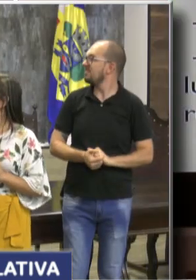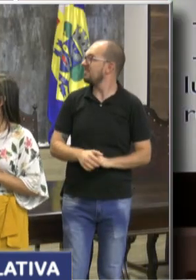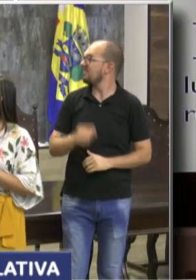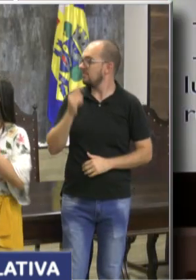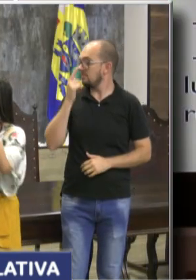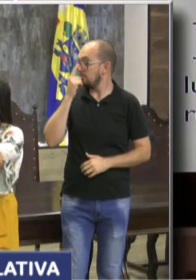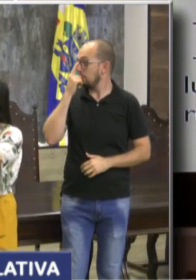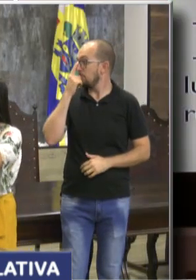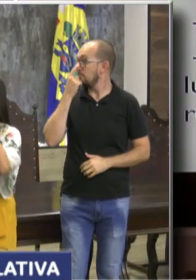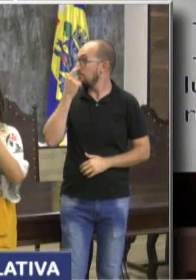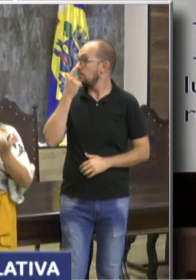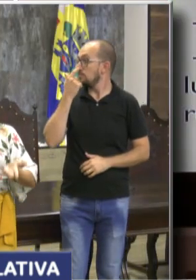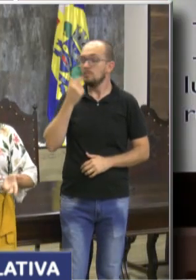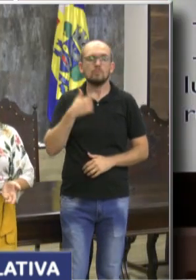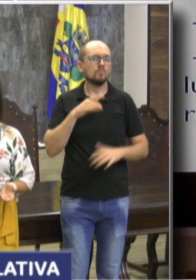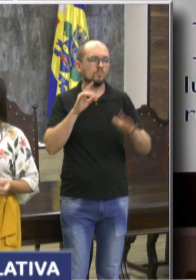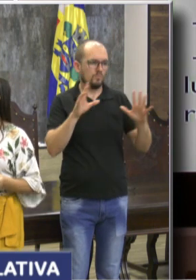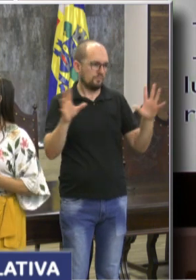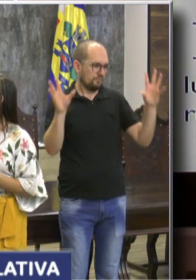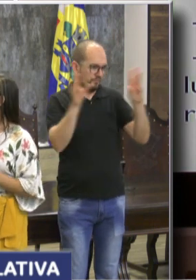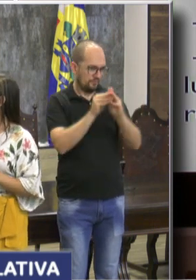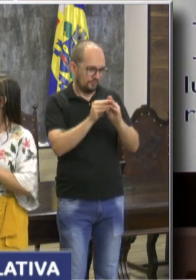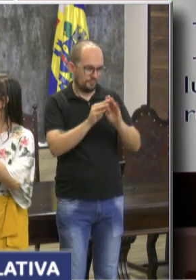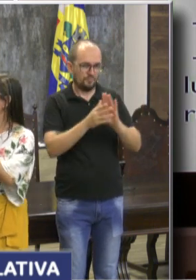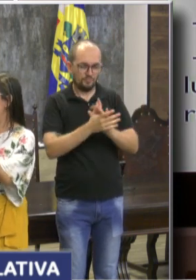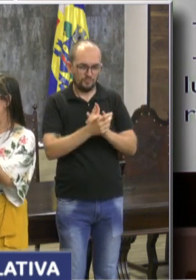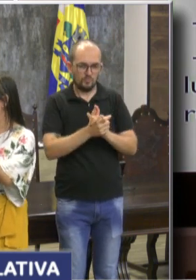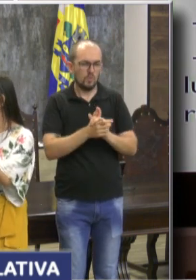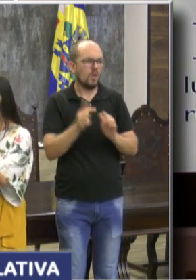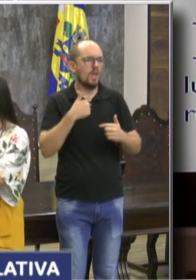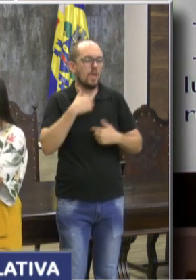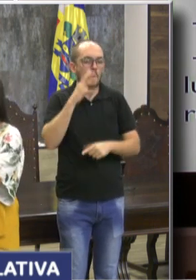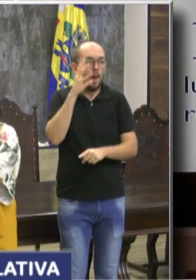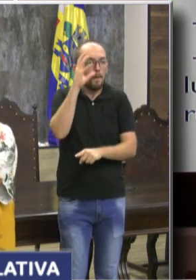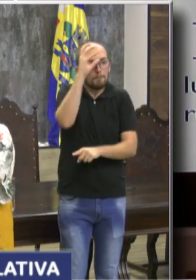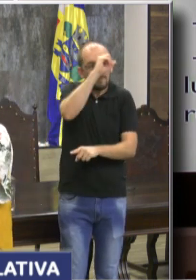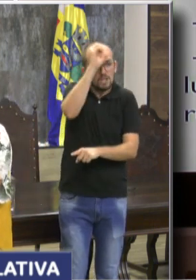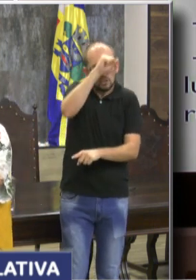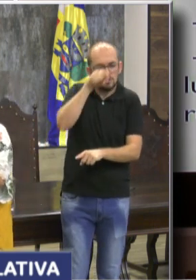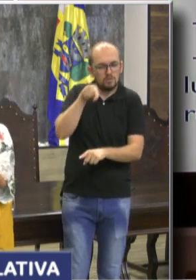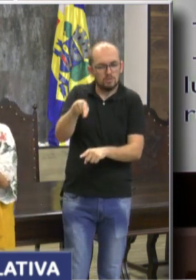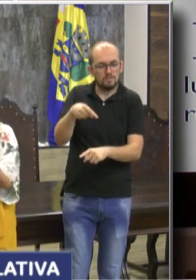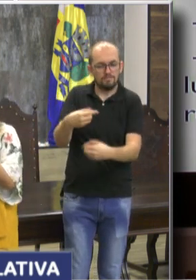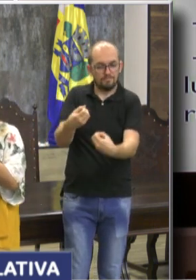Então, para a gente já estar finalizando, o que eu aprendi com o Gustavo? Não deixa eu